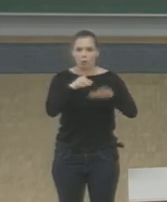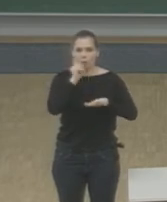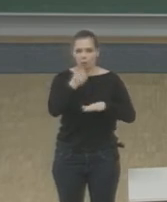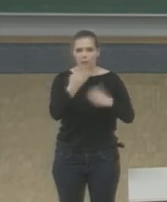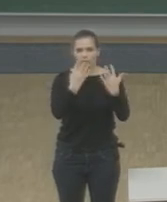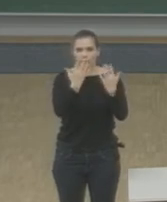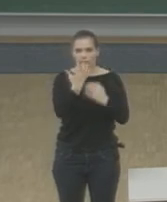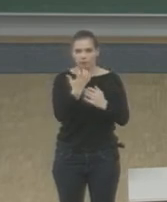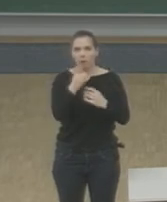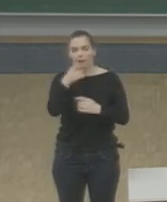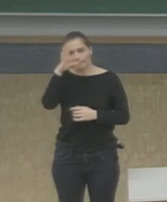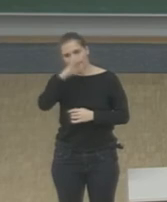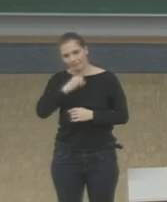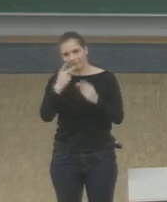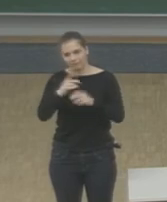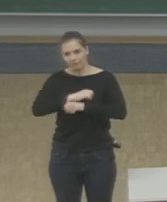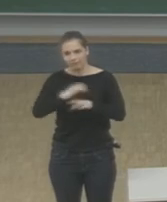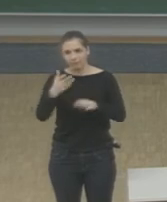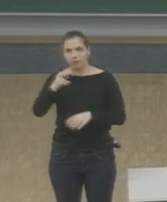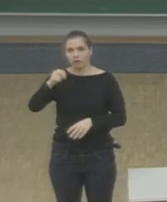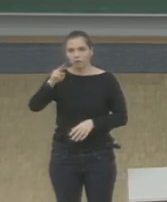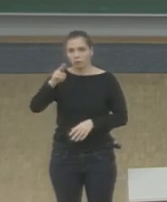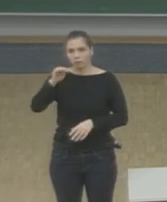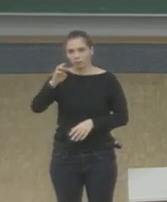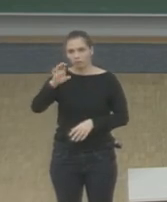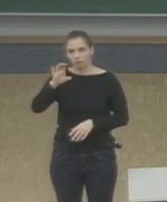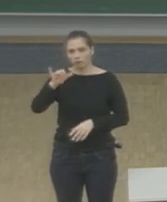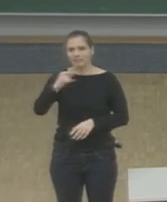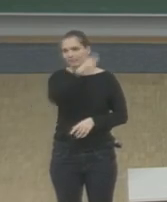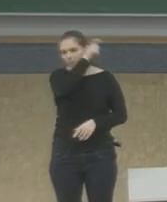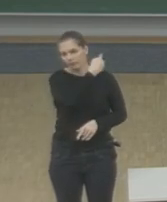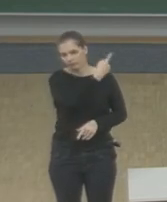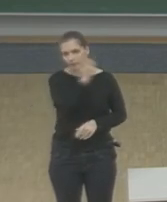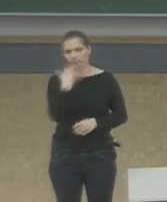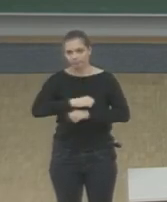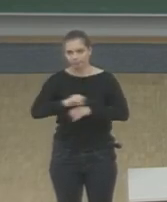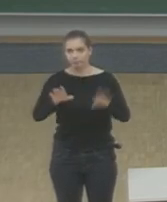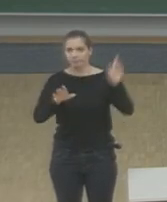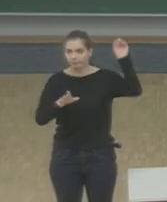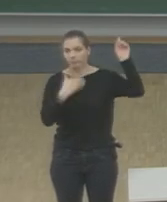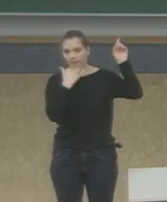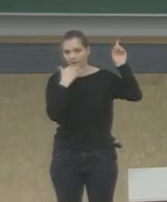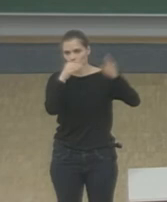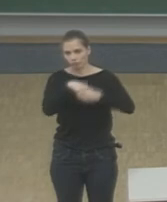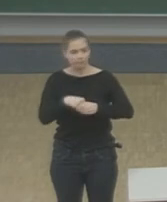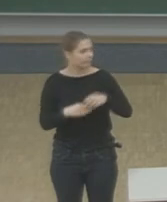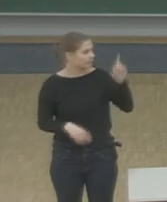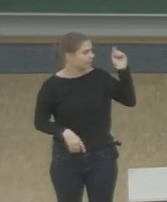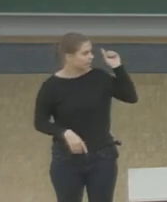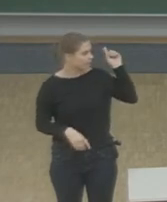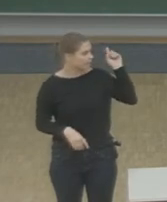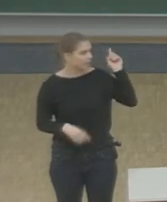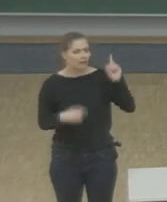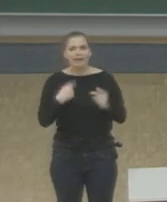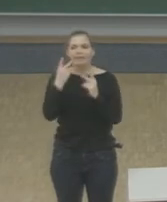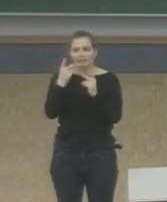von Numeracy. Das ist Crowther und das steht in seinem Report. Auch hier übersetze ich